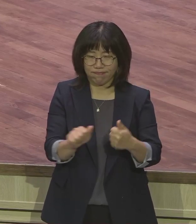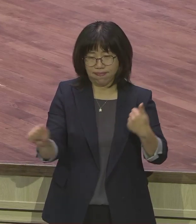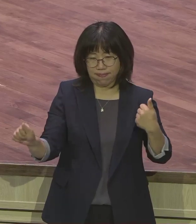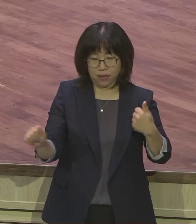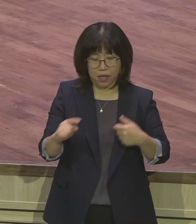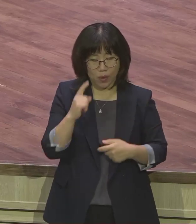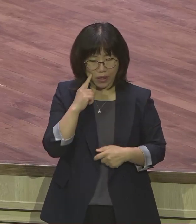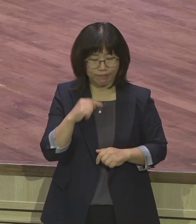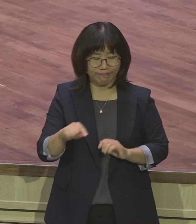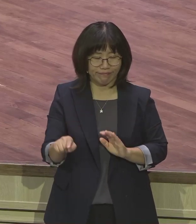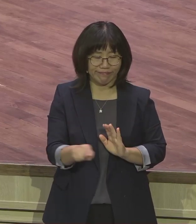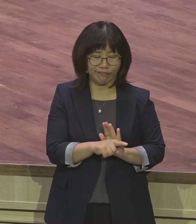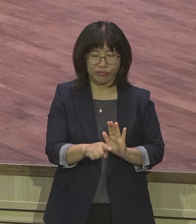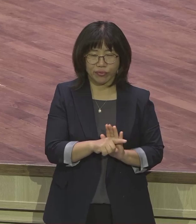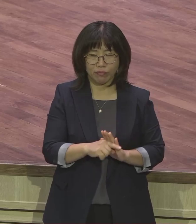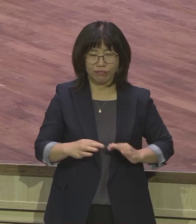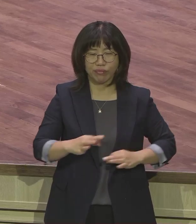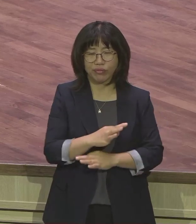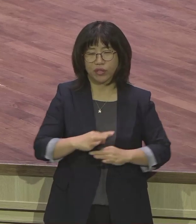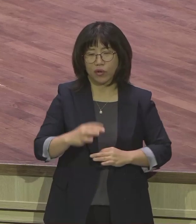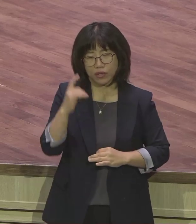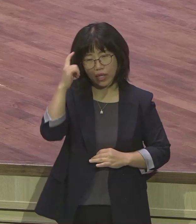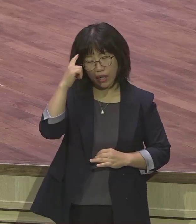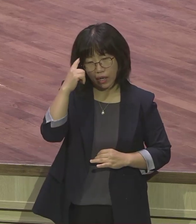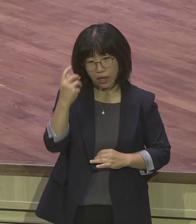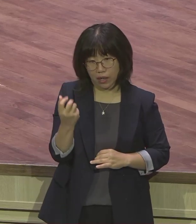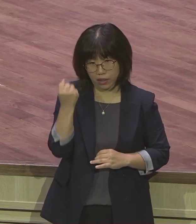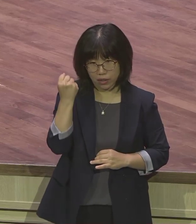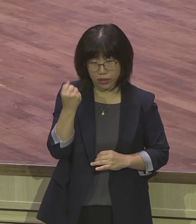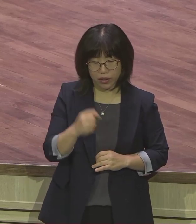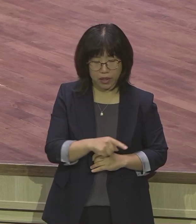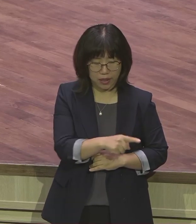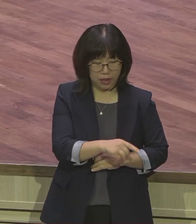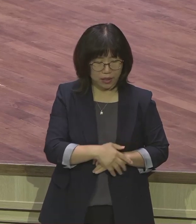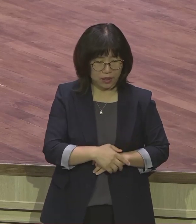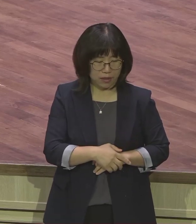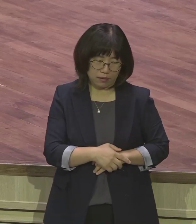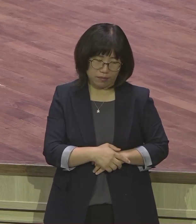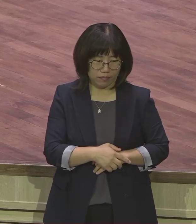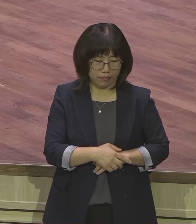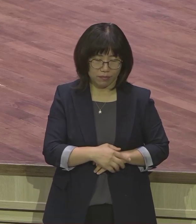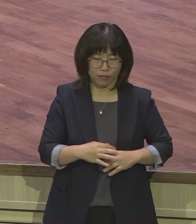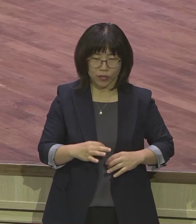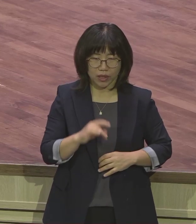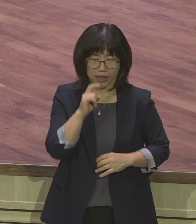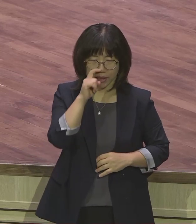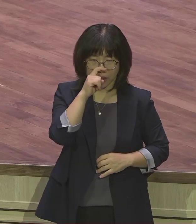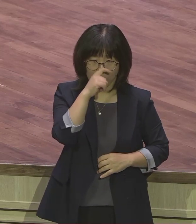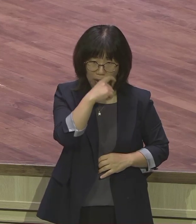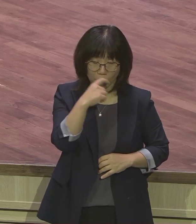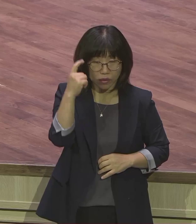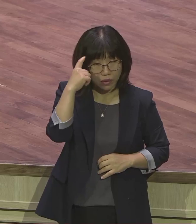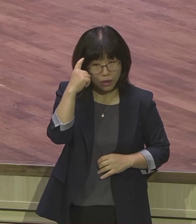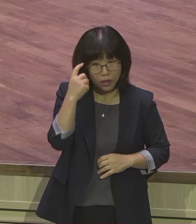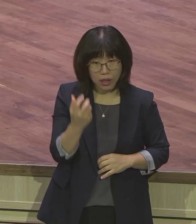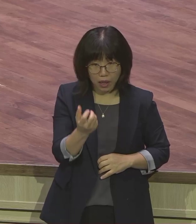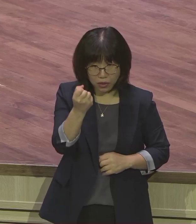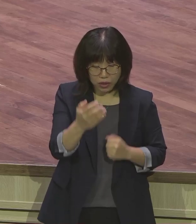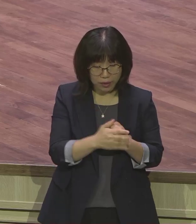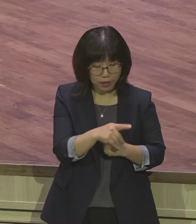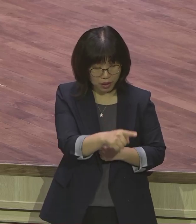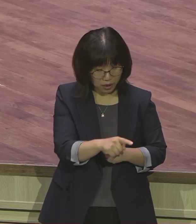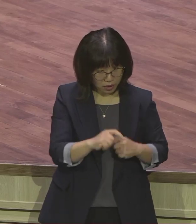부정적 사람들이라 너무 더러우니까 부정적인 인간들이란 이미지로 다 의미가 그렇게 담겨져 있는